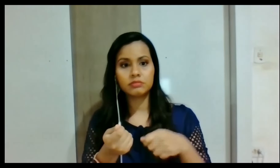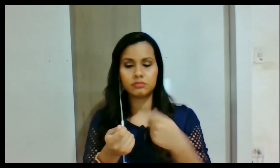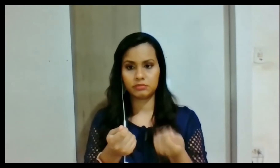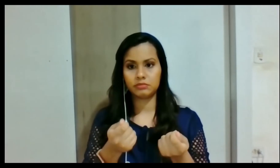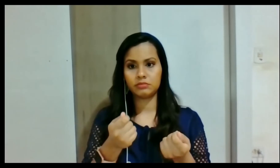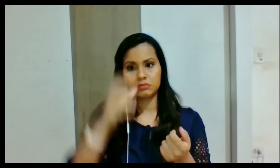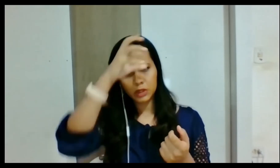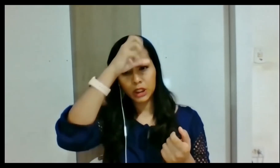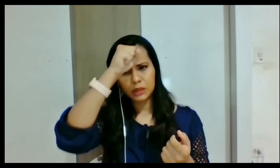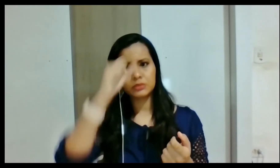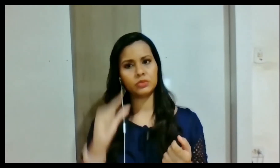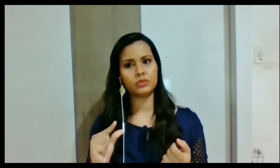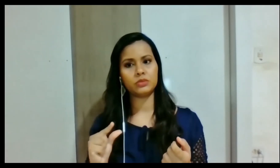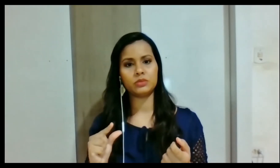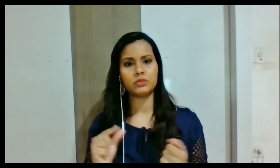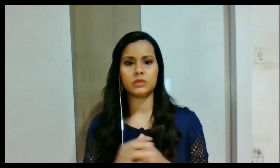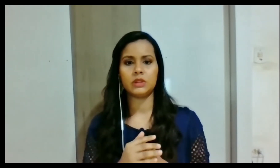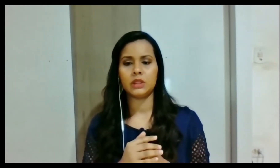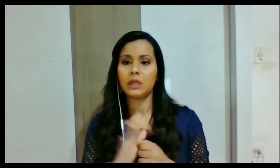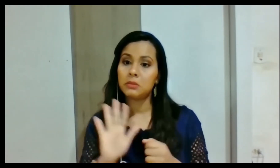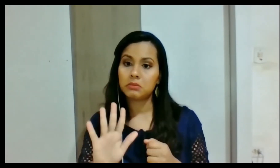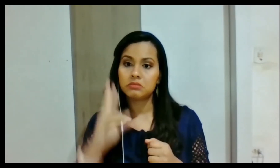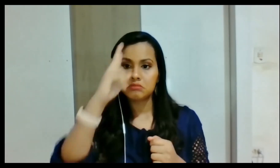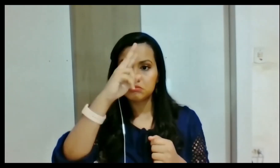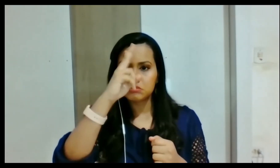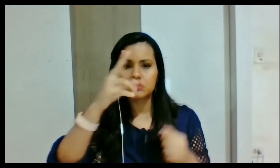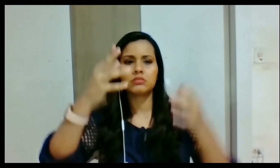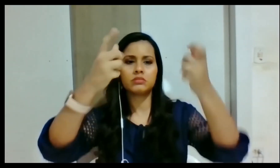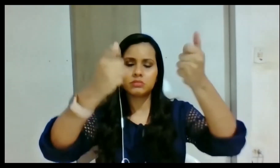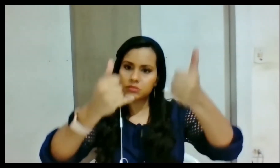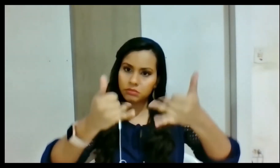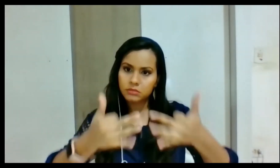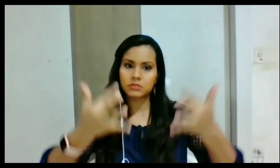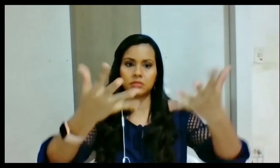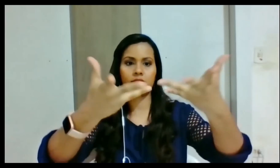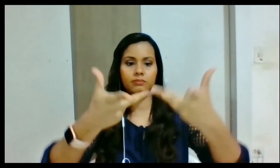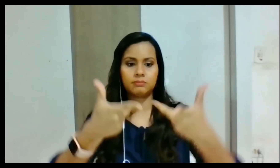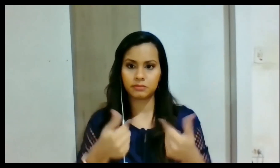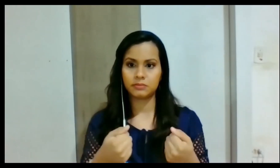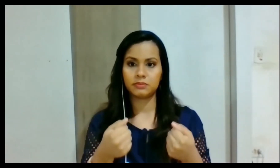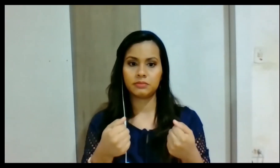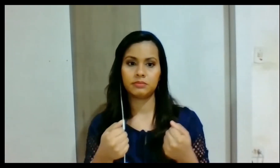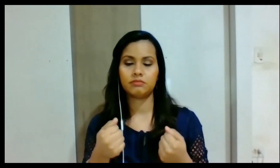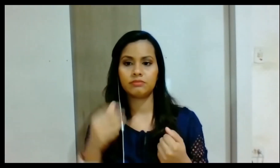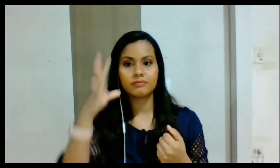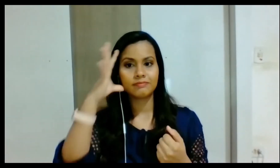Eu aprendi alguns sinais, mas contar uma história e explicar ela com